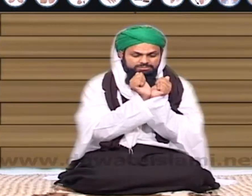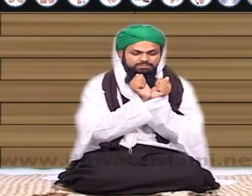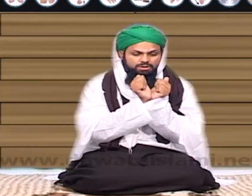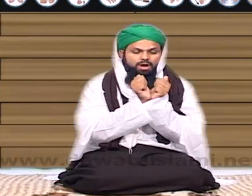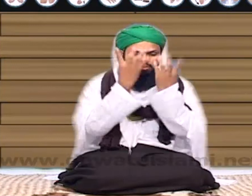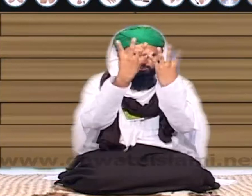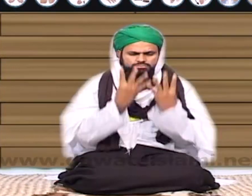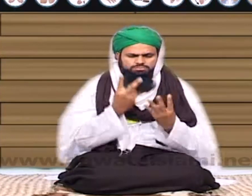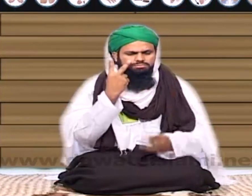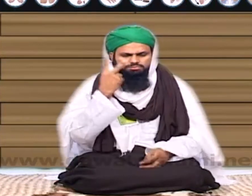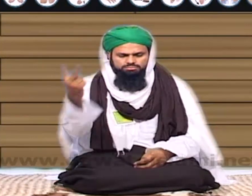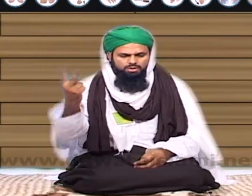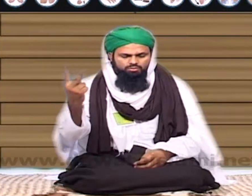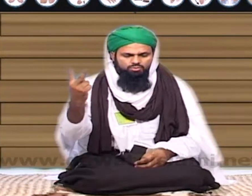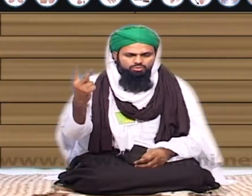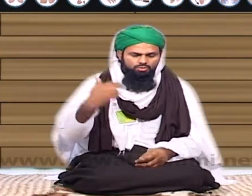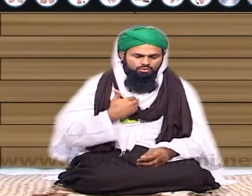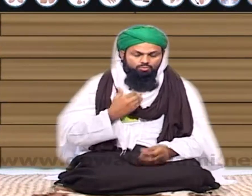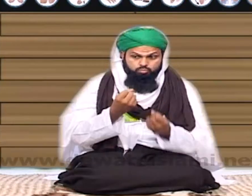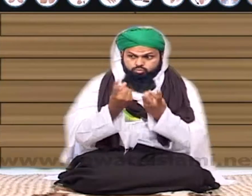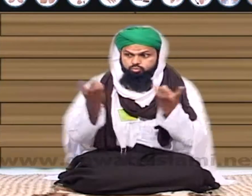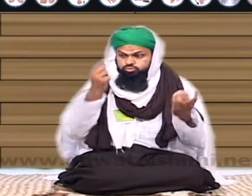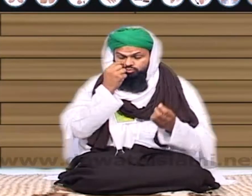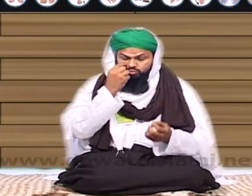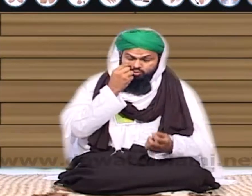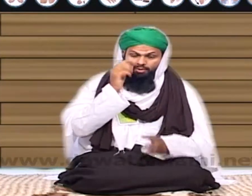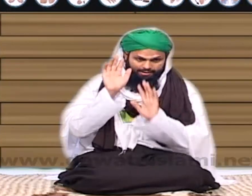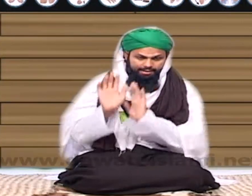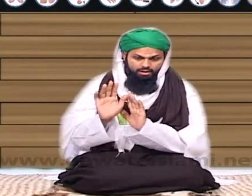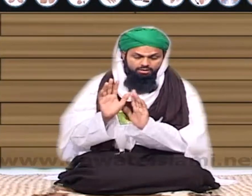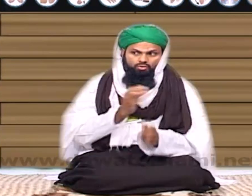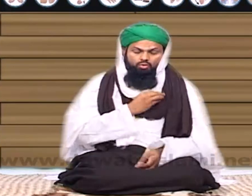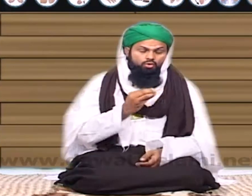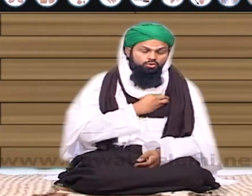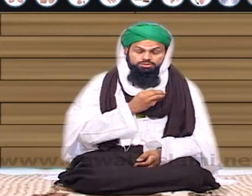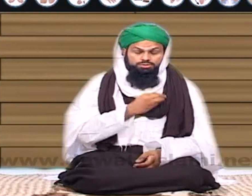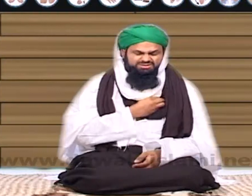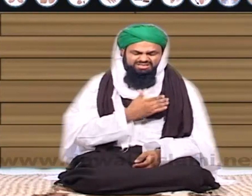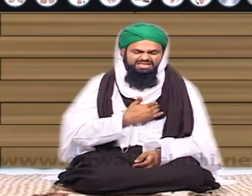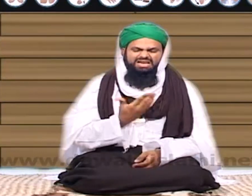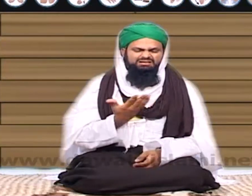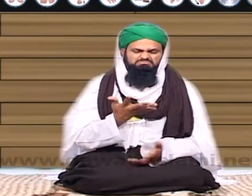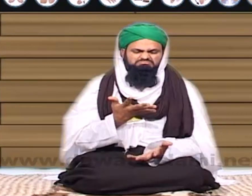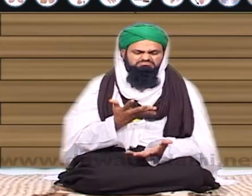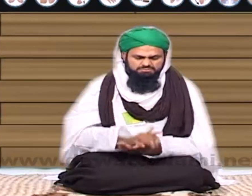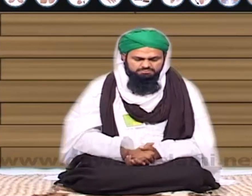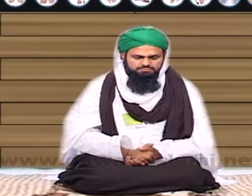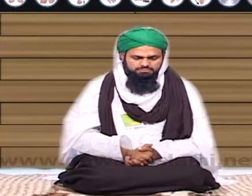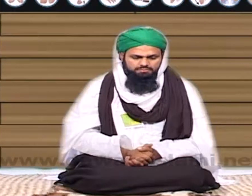قید، جس کو جیل میں جانے کا تجربہ اس کو پتا ہو کہ ہزاروں قیدی ہوتے پھر بھی خوف طاری رہتا ہے، دل نہیں لگتا.